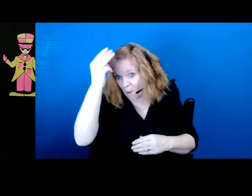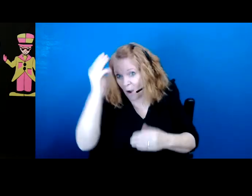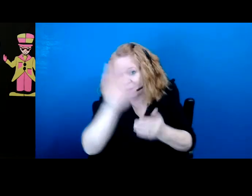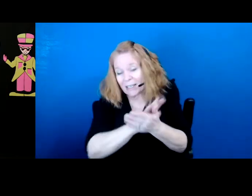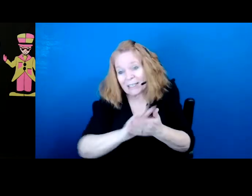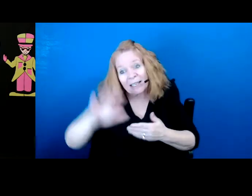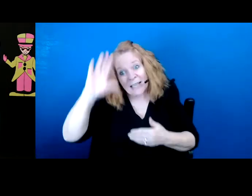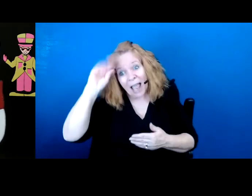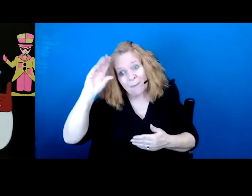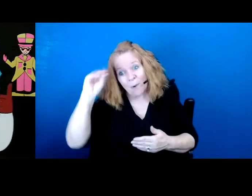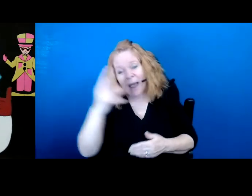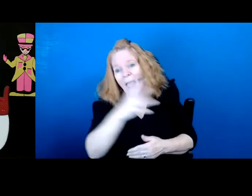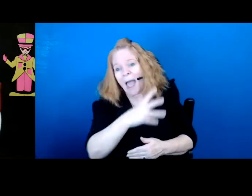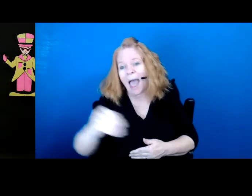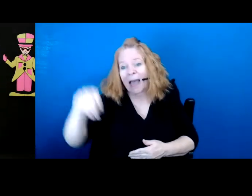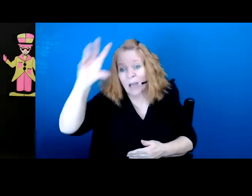boca